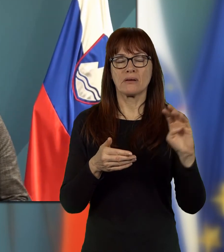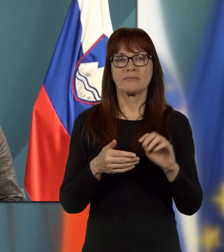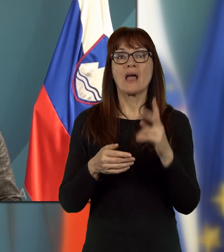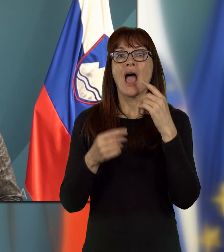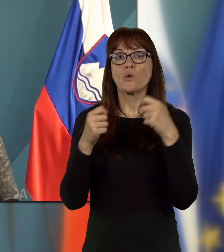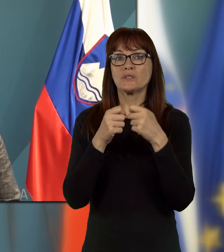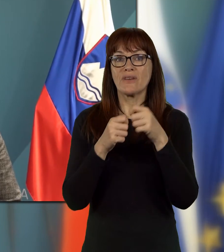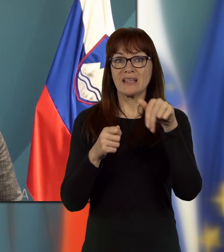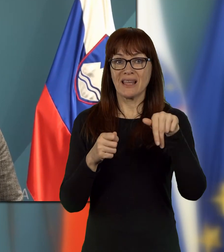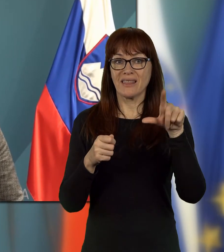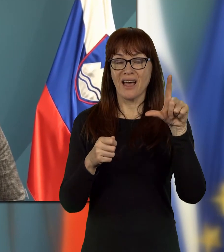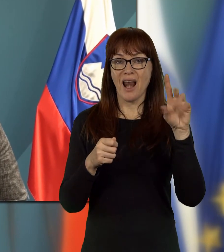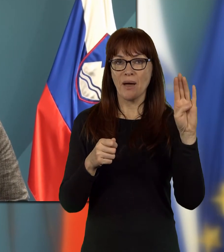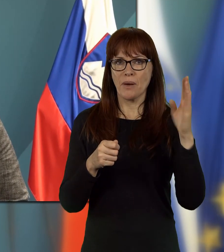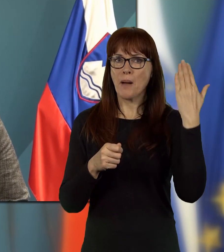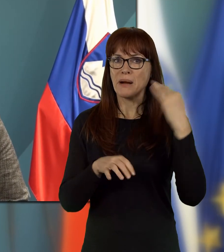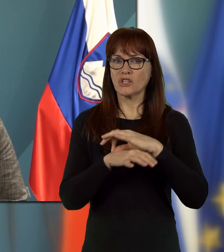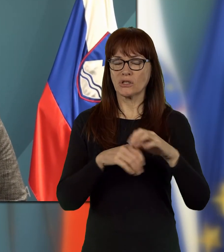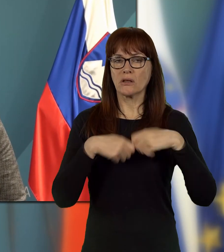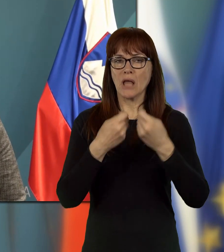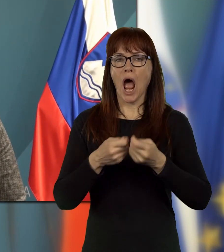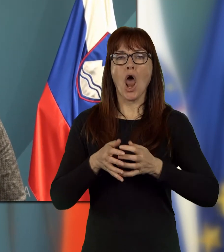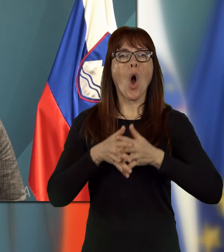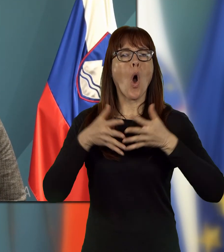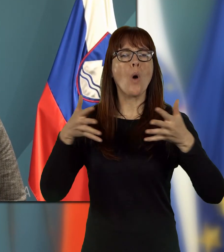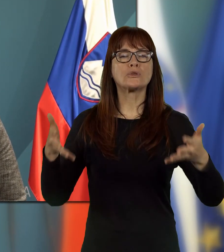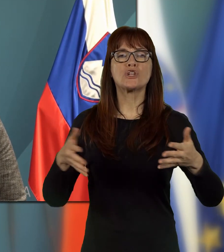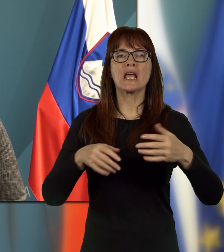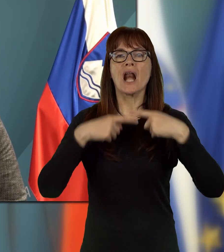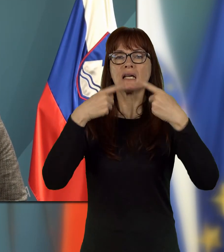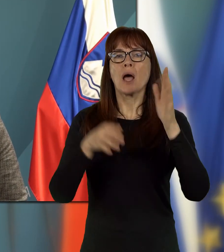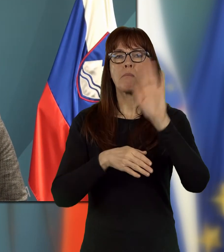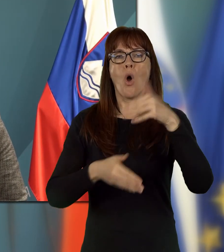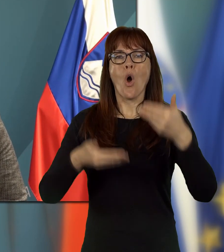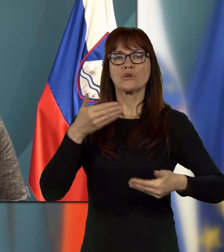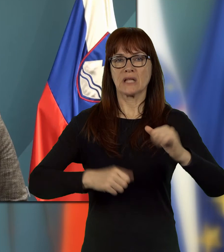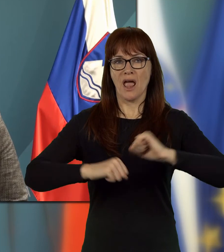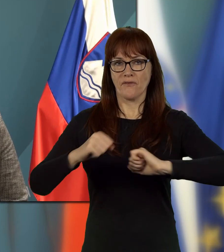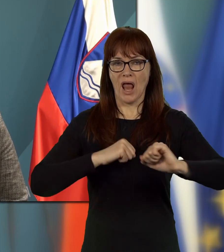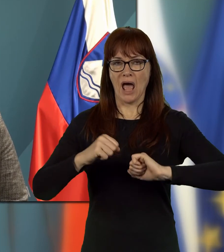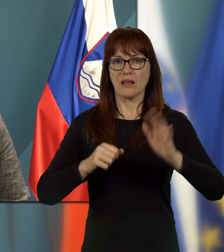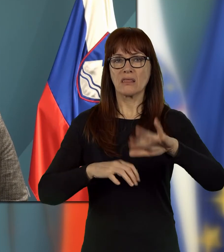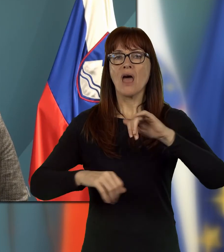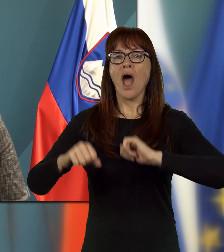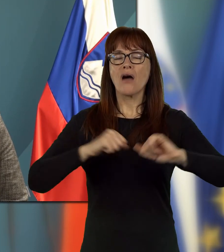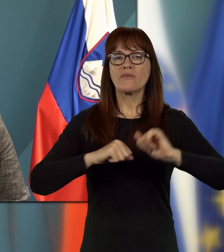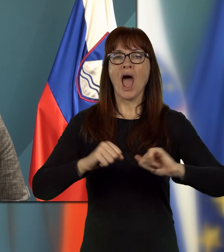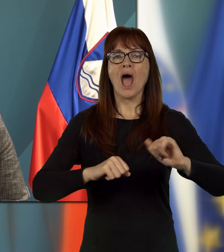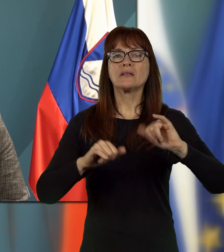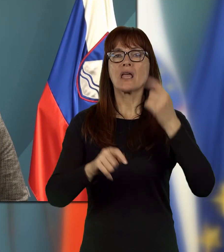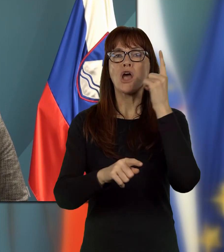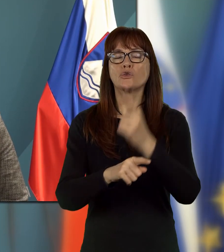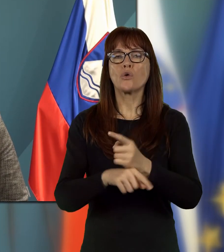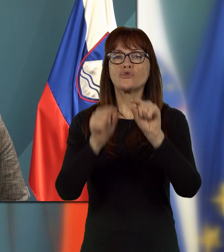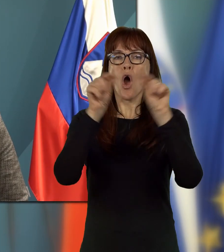Kar se tiče NLB-ja, sem prejšnji teden dala zelo obširno izjavo po seji vlade. Na vladi je